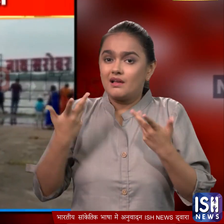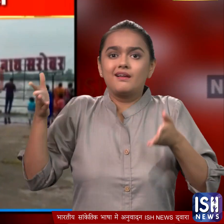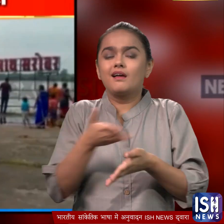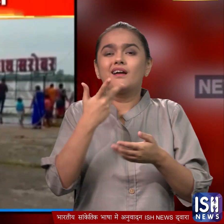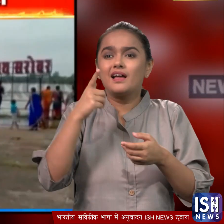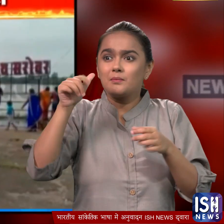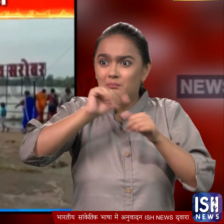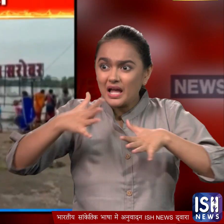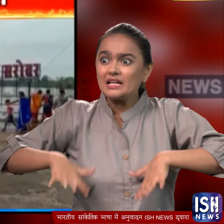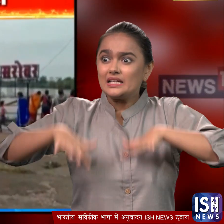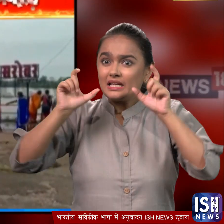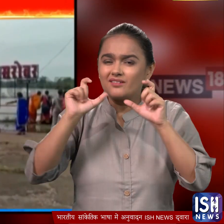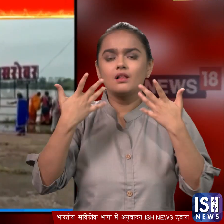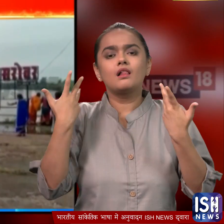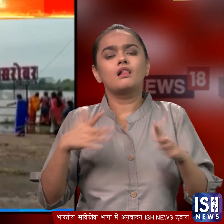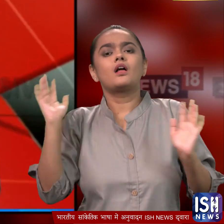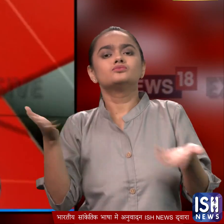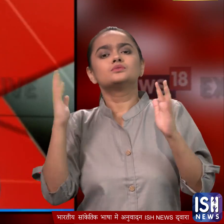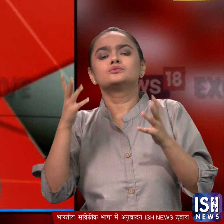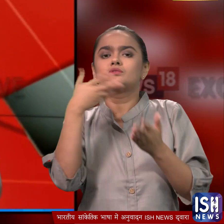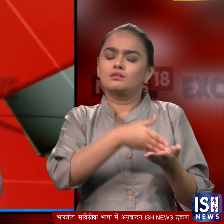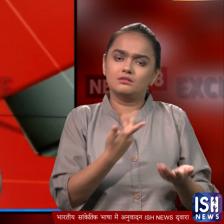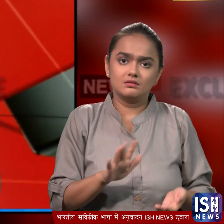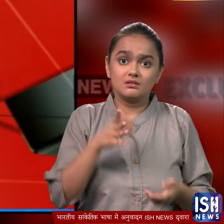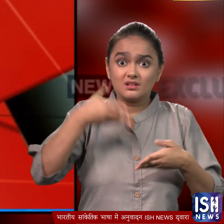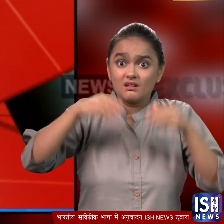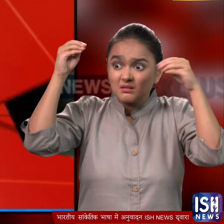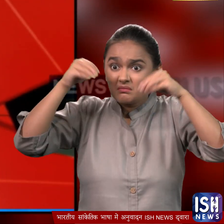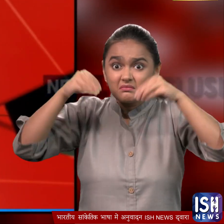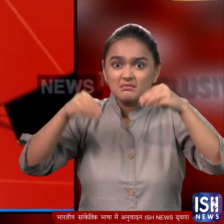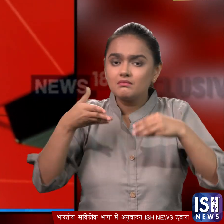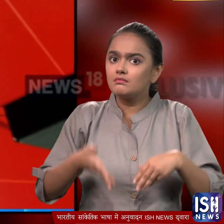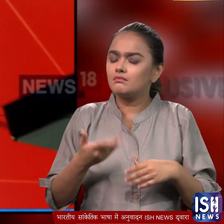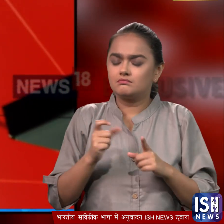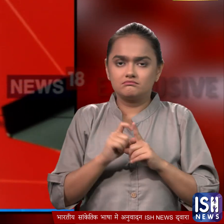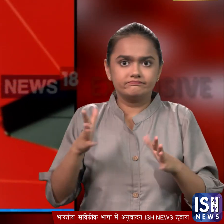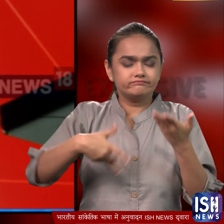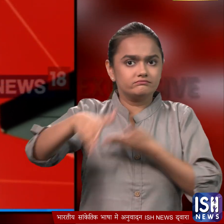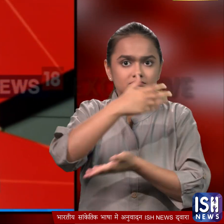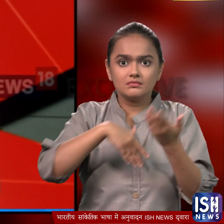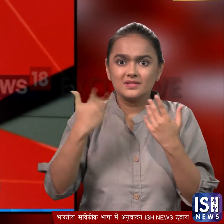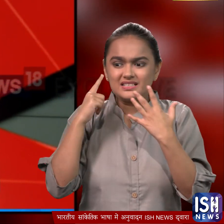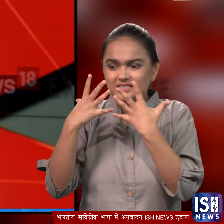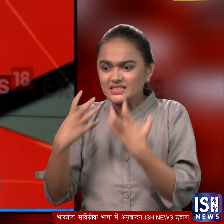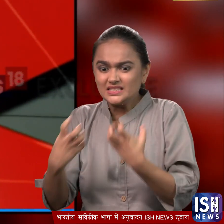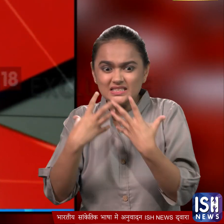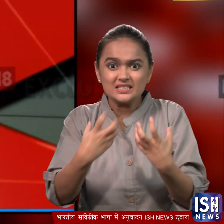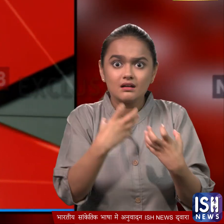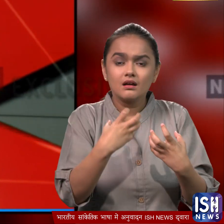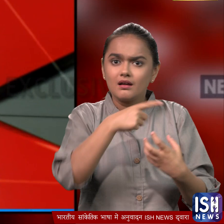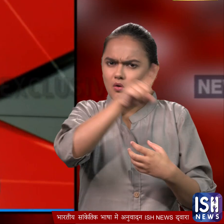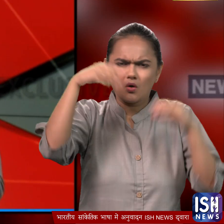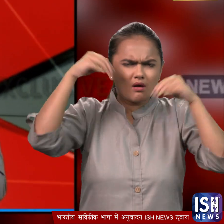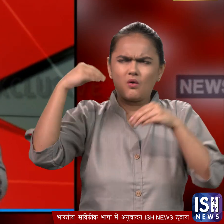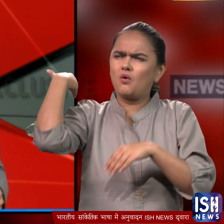से बेखौफ वहां मौज मस्ती करते नजर आए। सौभाग्य की बात यह कि मानसून की बारिश अब मनमानी हो रही है, जिसकी वजह से सूखे की मार झेल